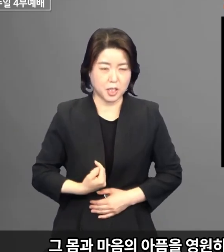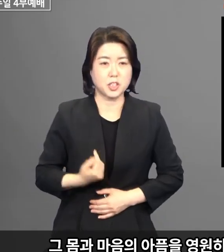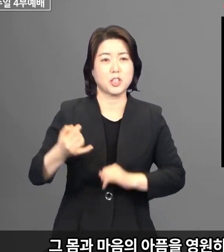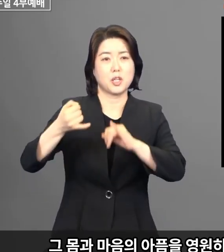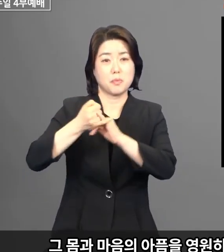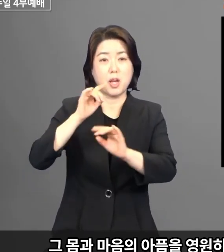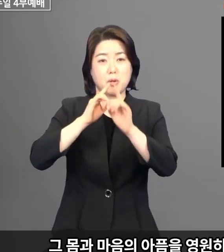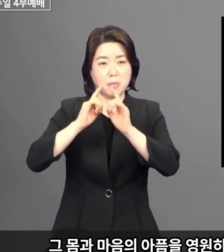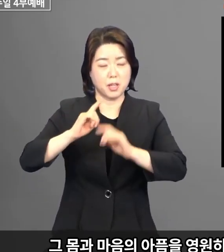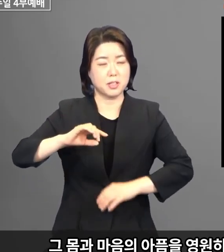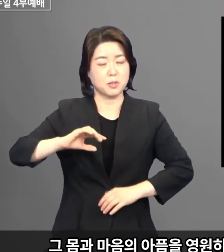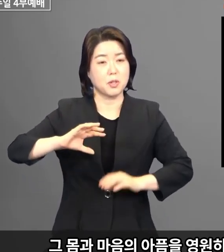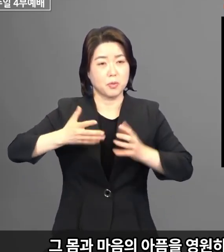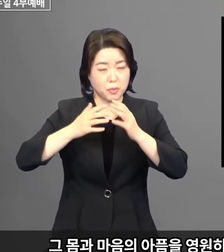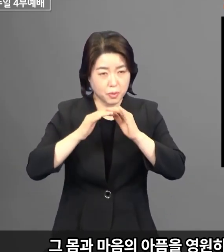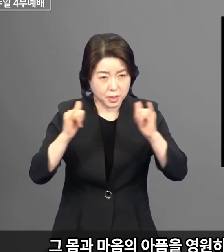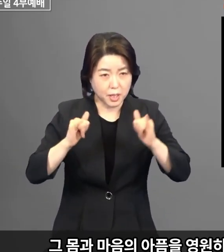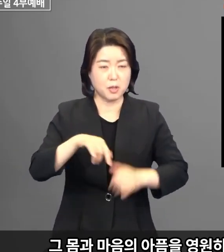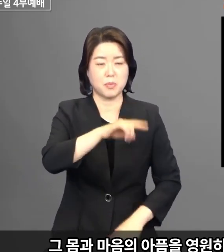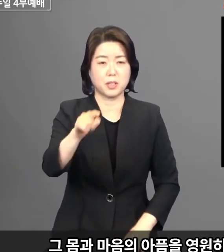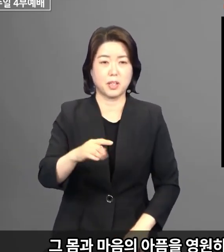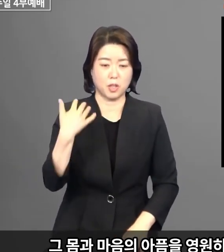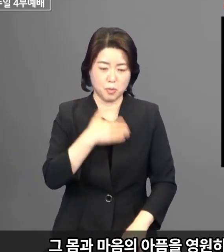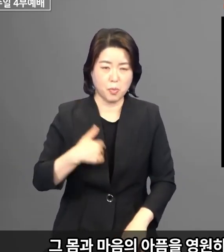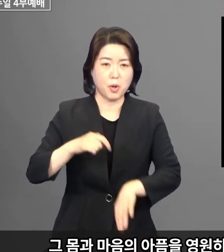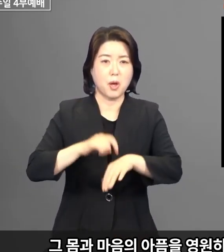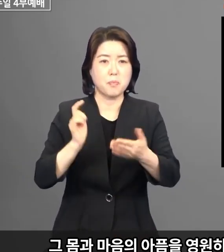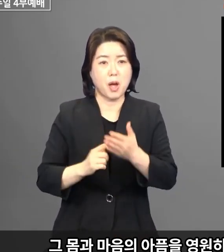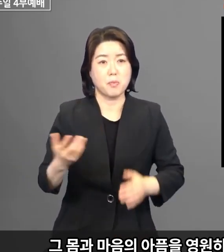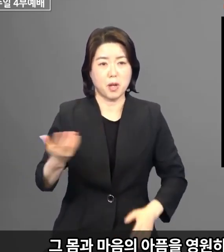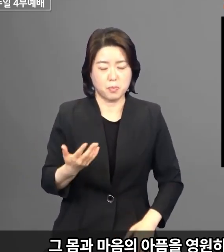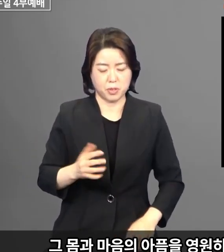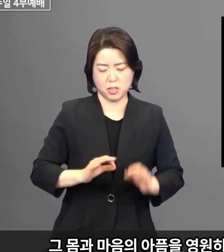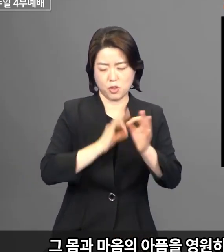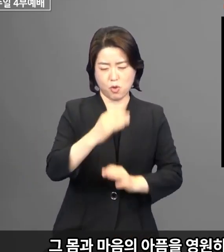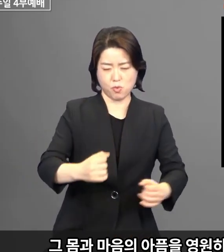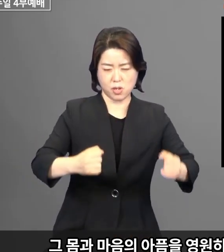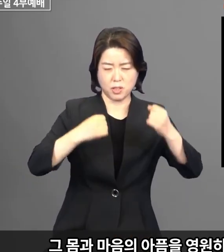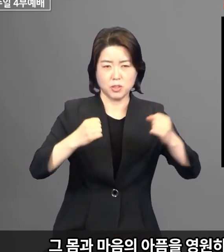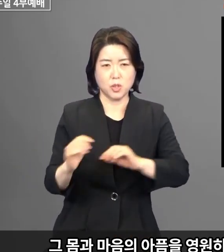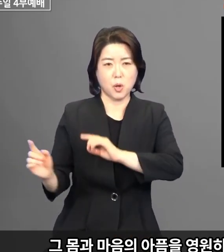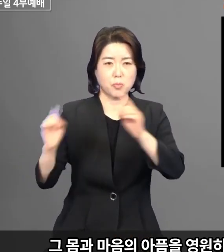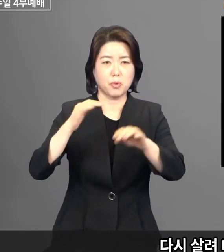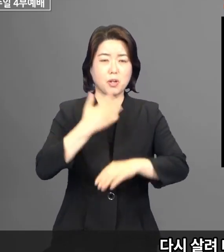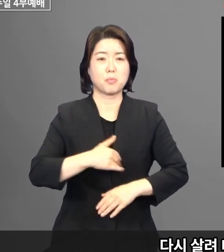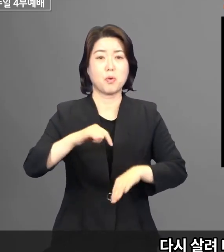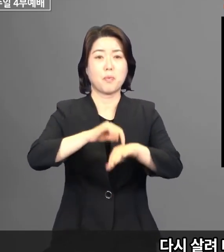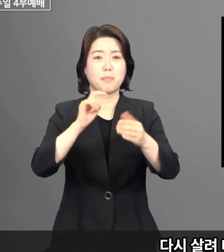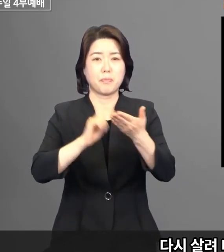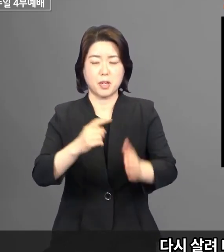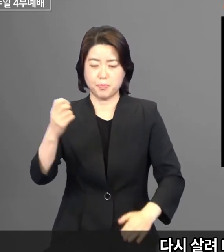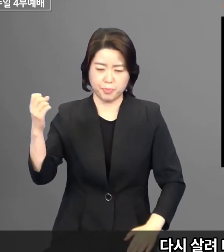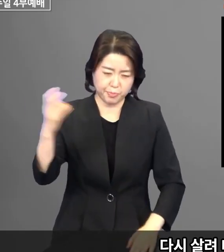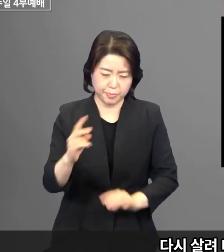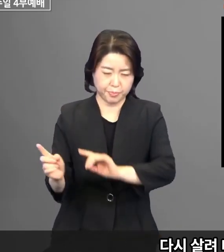그 몸과 마음의 아픔을 영원히 튼튼한 부활의 몸과 마음으로